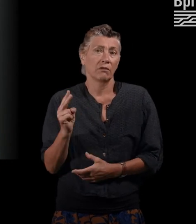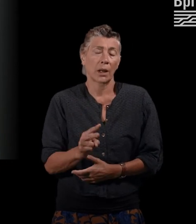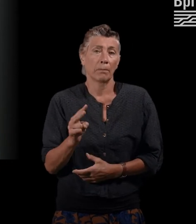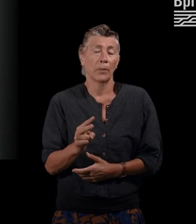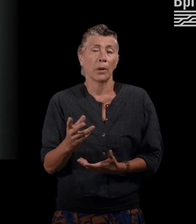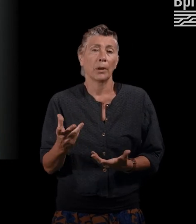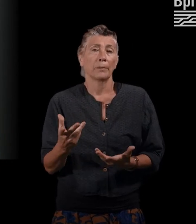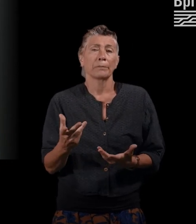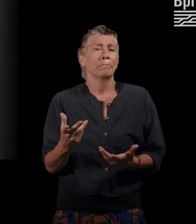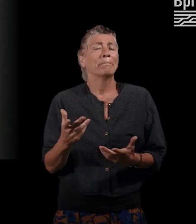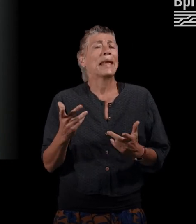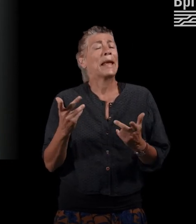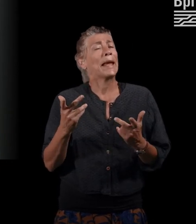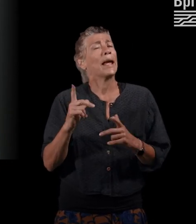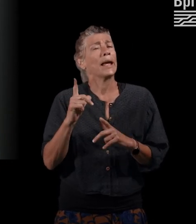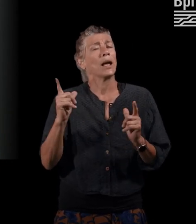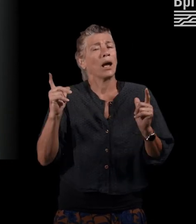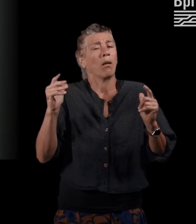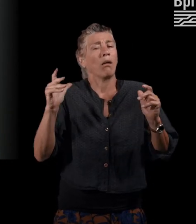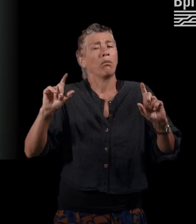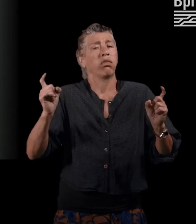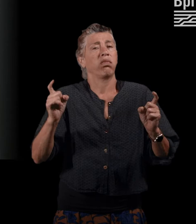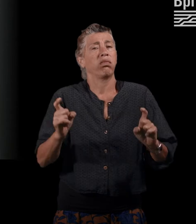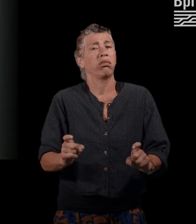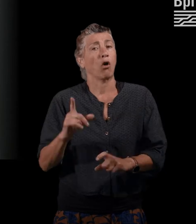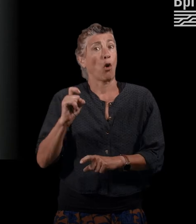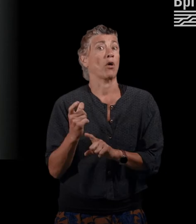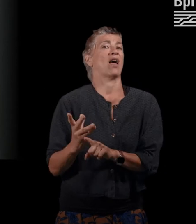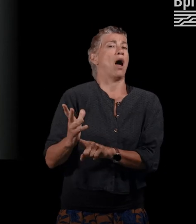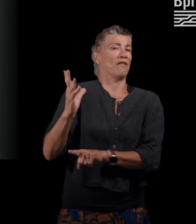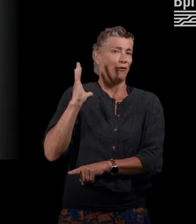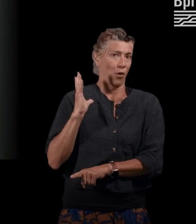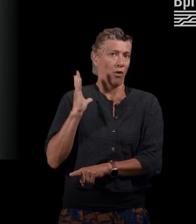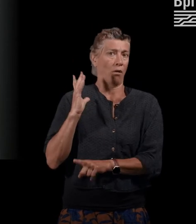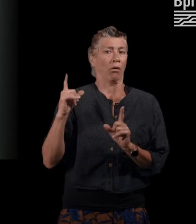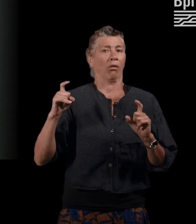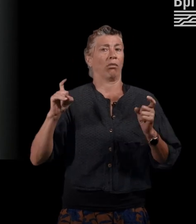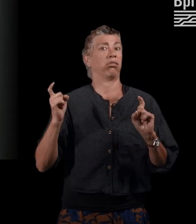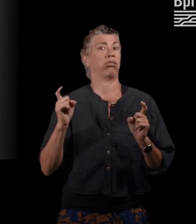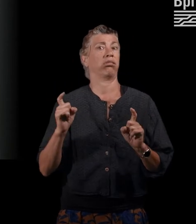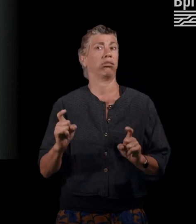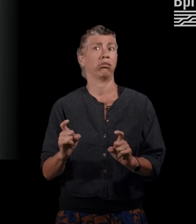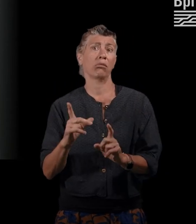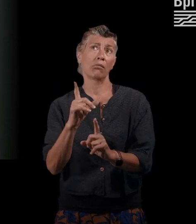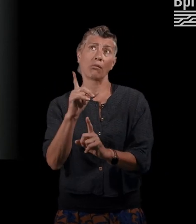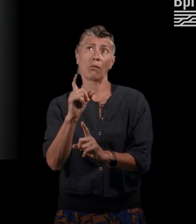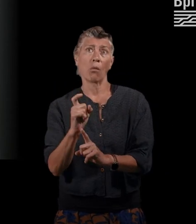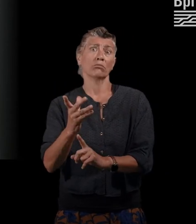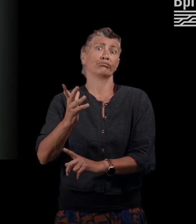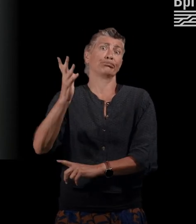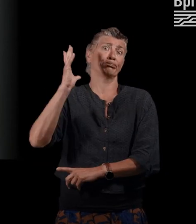Mais l'effondrement précède l'explosion. C'est un processus long qui a commencé il y a